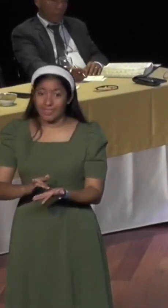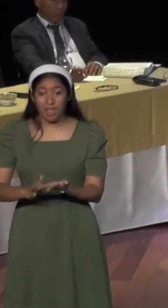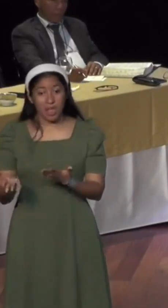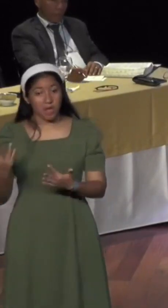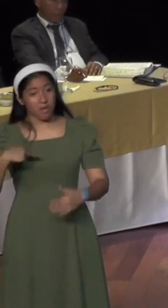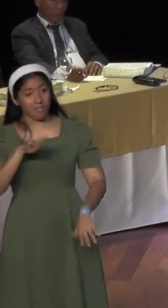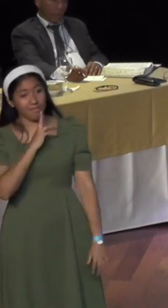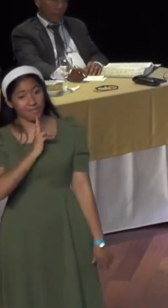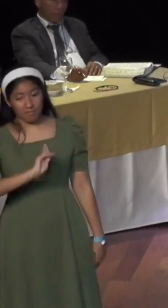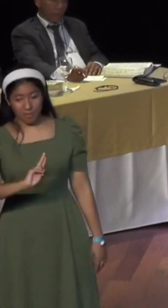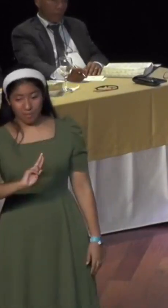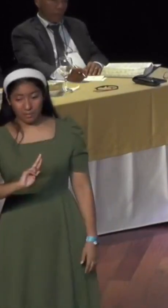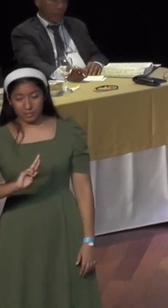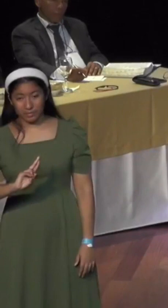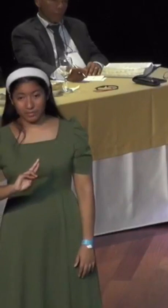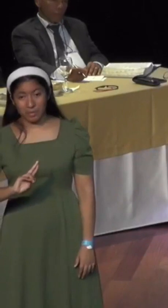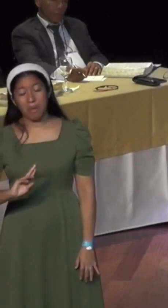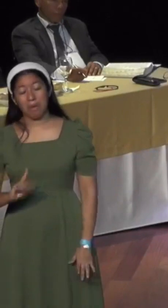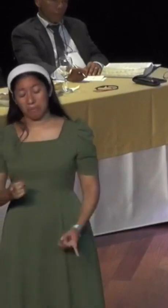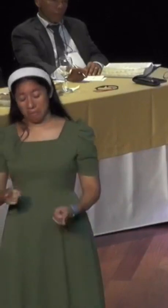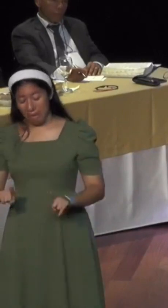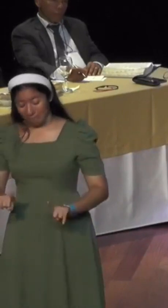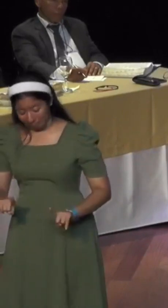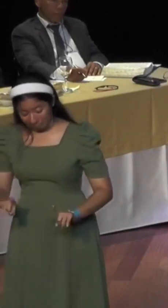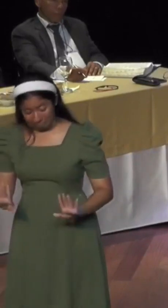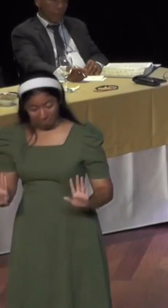respondí en inglés.